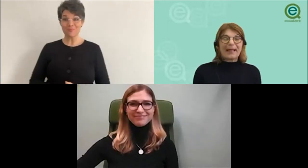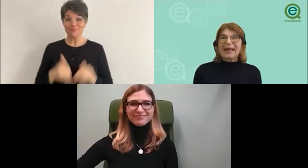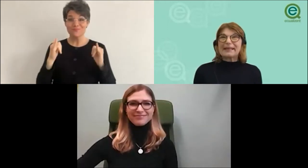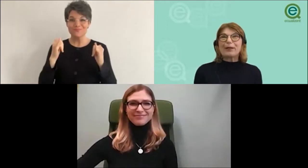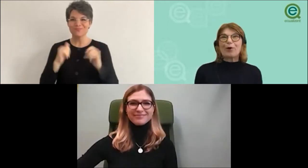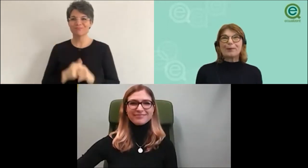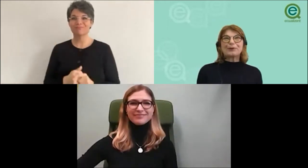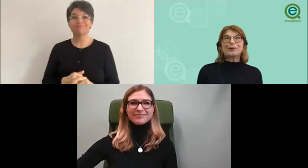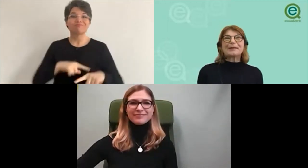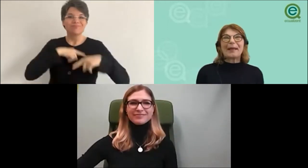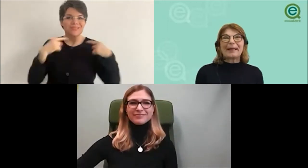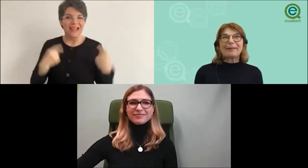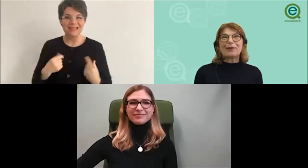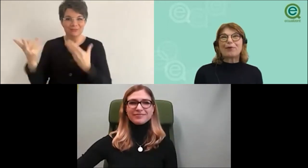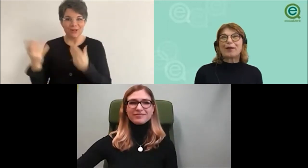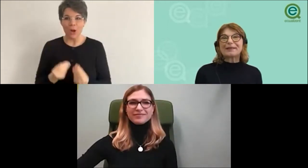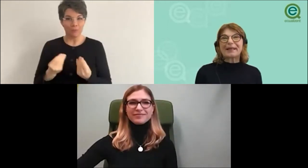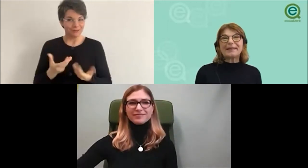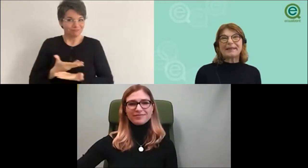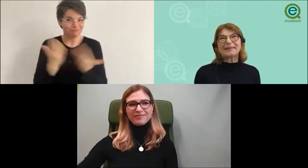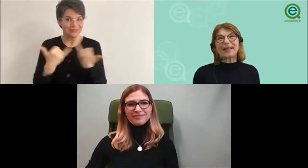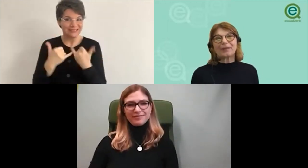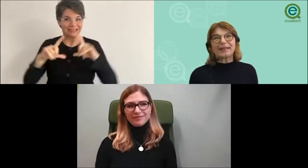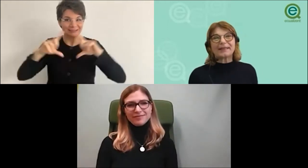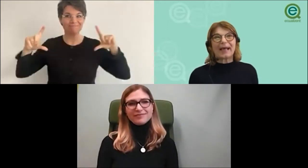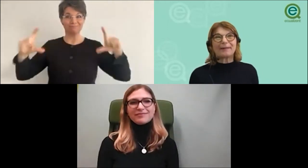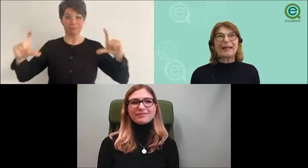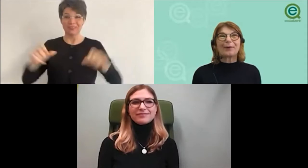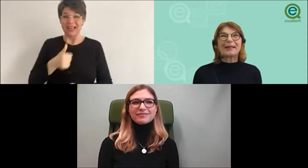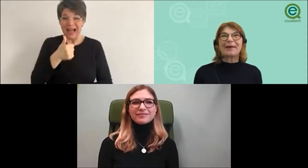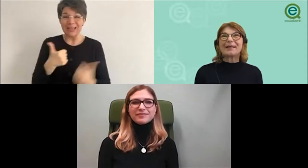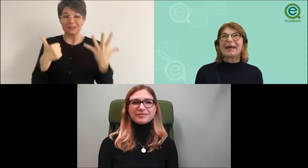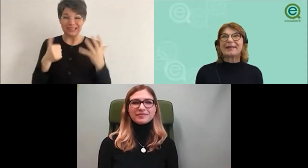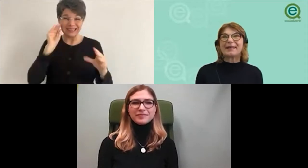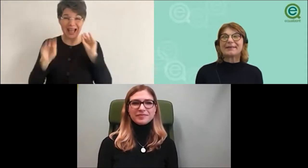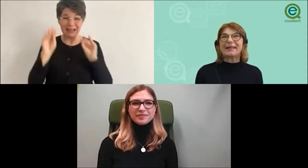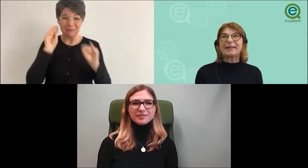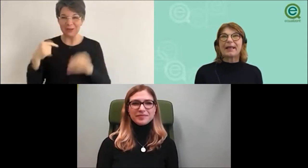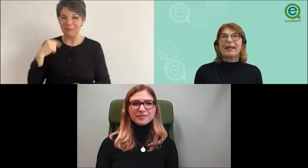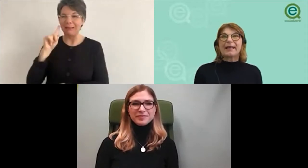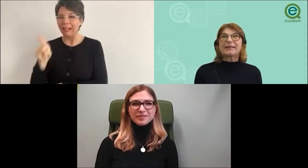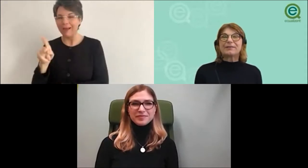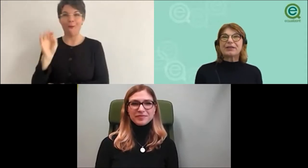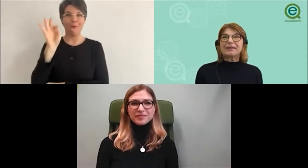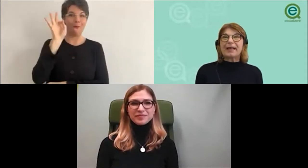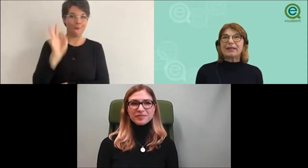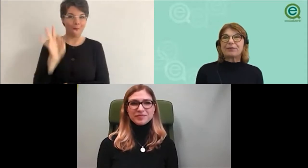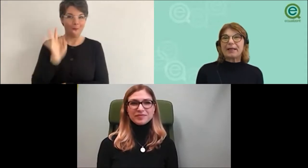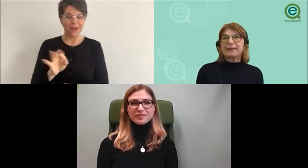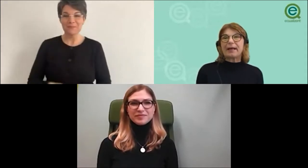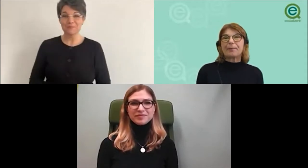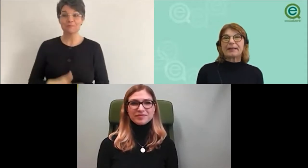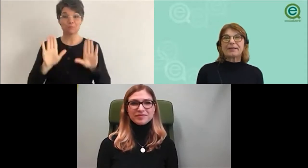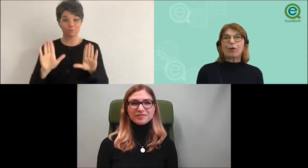Ja, herzlich willkommen zu unserem Panel. Wir freuen uns riesig. Es sind 61 Anmeldungen, habe ich gerade gesehen. In der Zwischenzeit